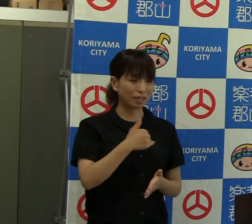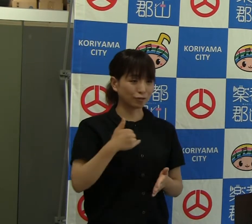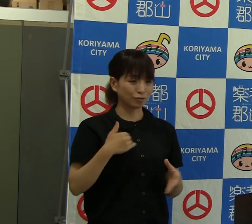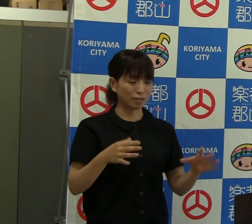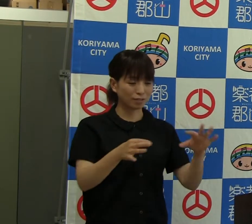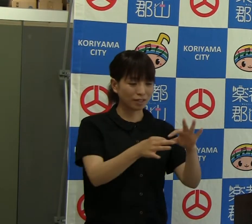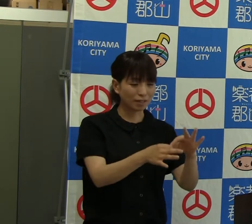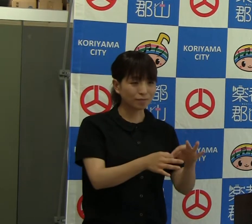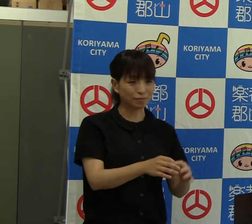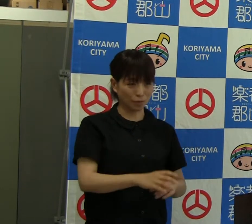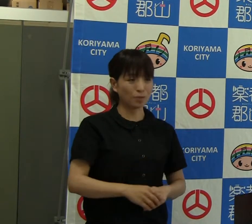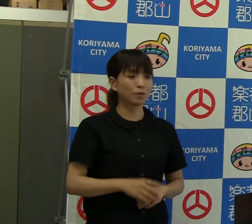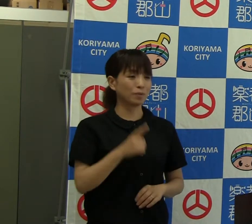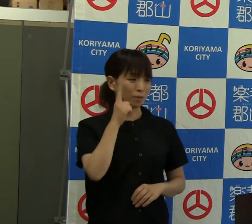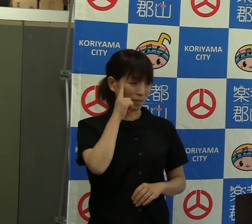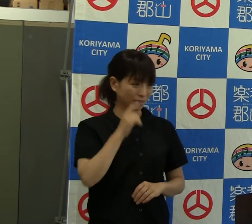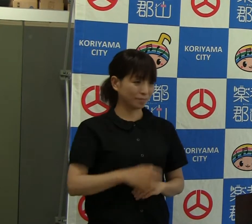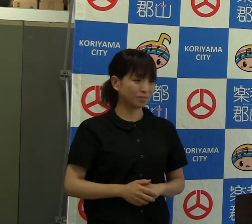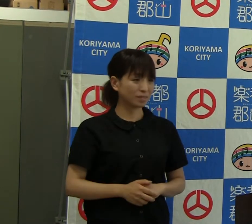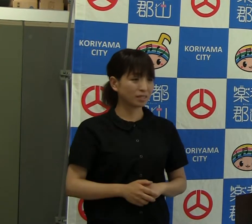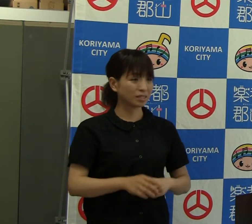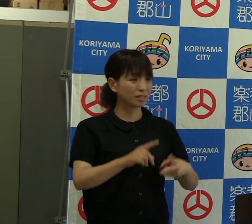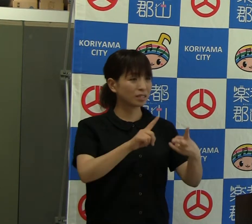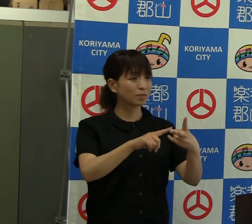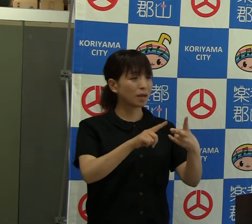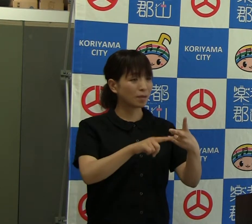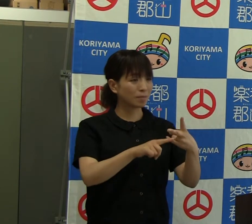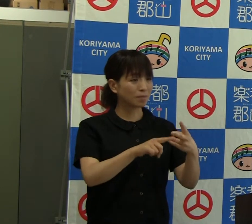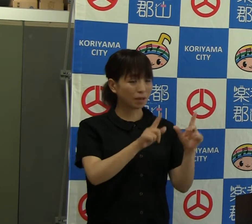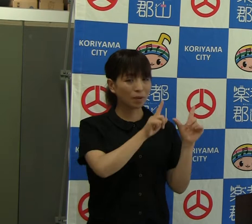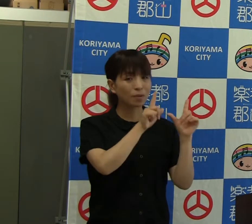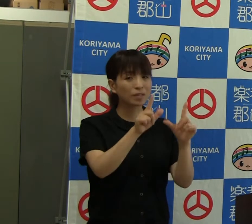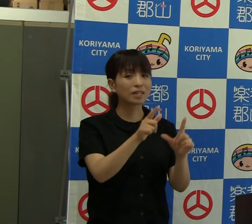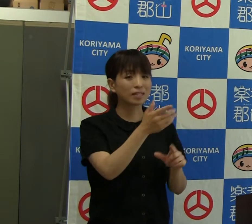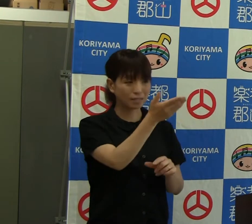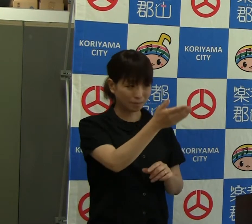。2番目の質問については、はい、藤橋さんお願いします。 はい、